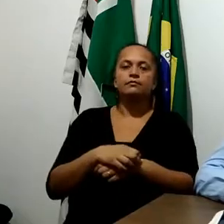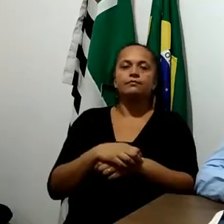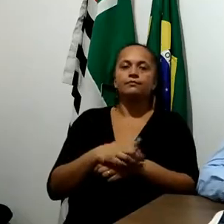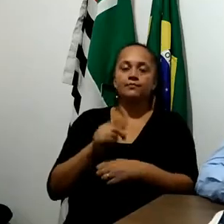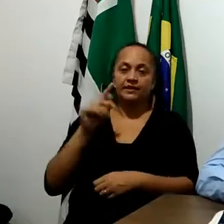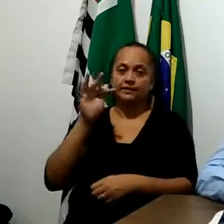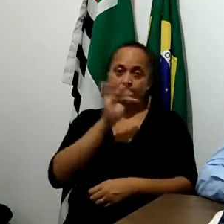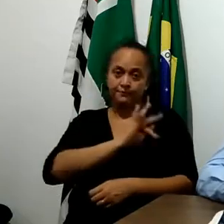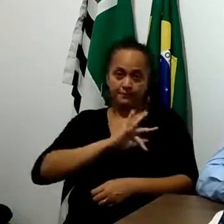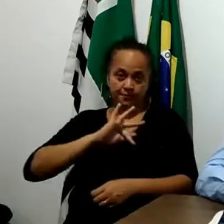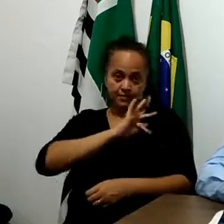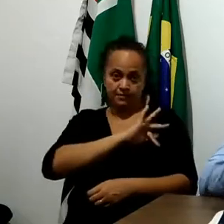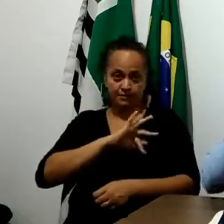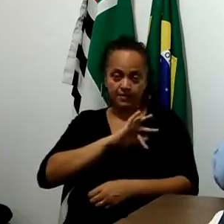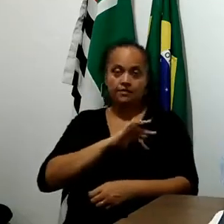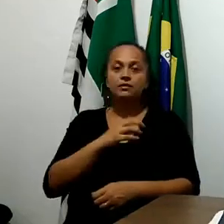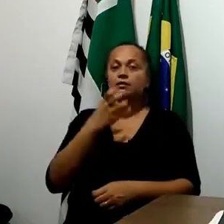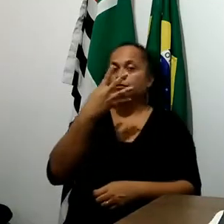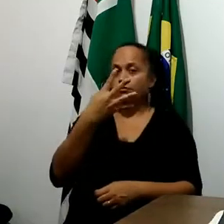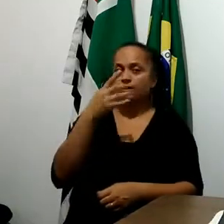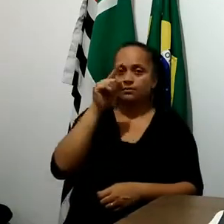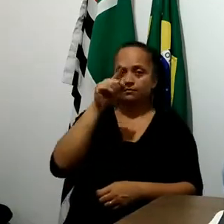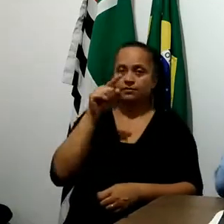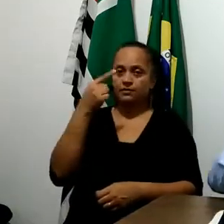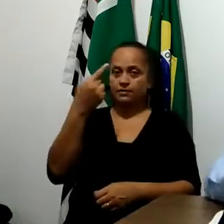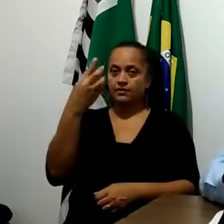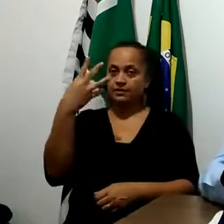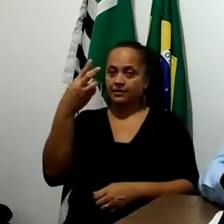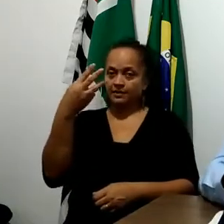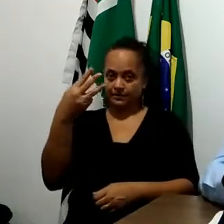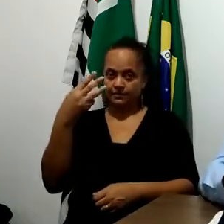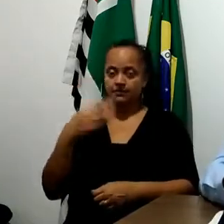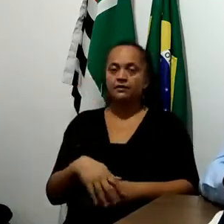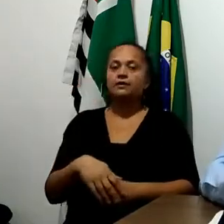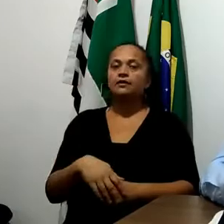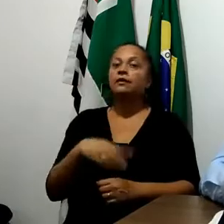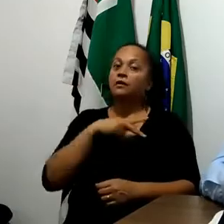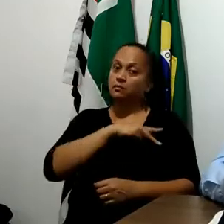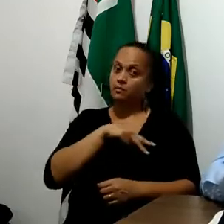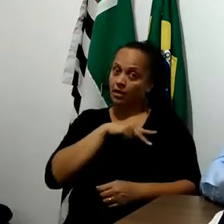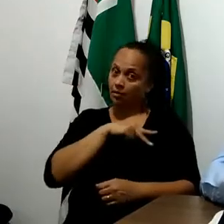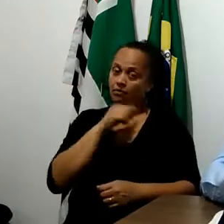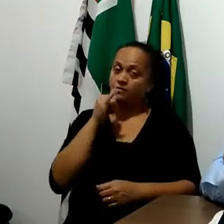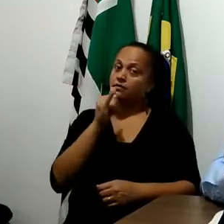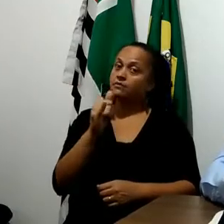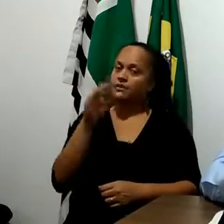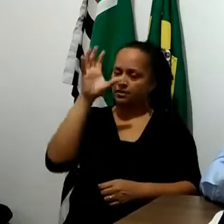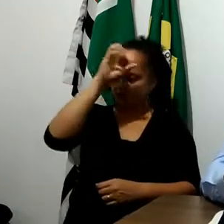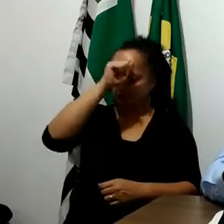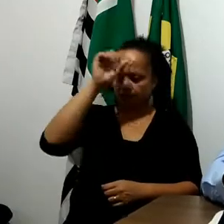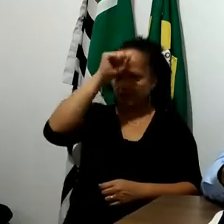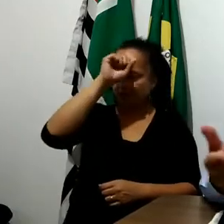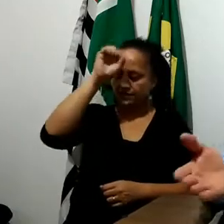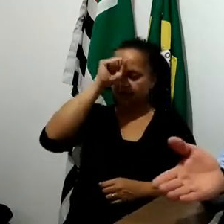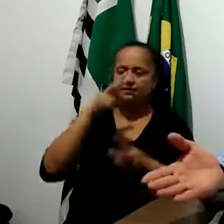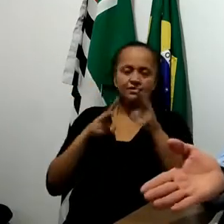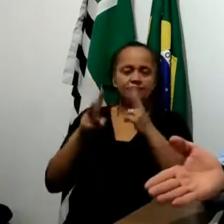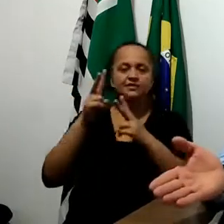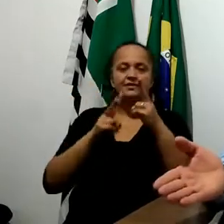que, capítulo 4, ele diz que ele aprendeu a estar contente em toda e